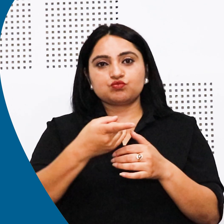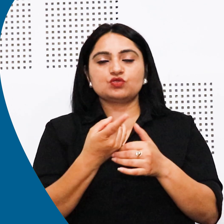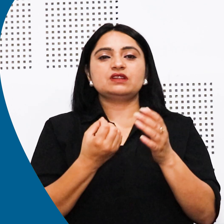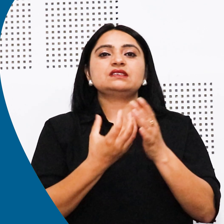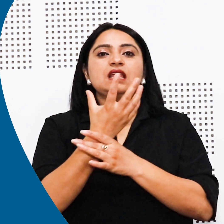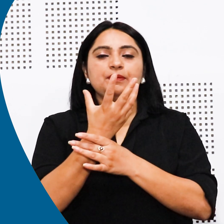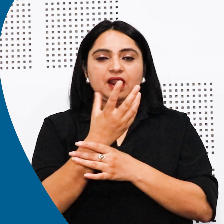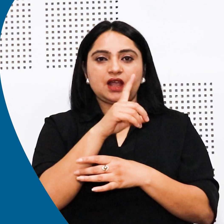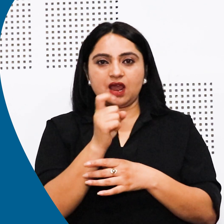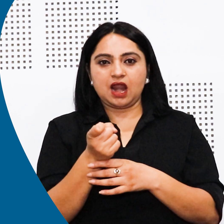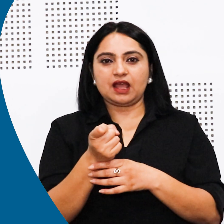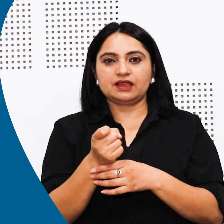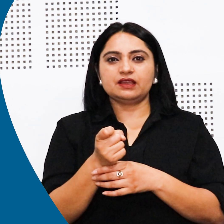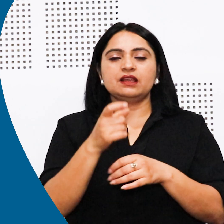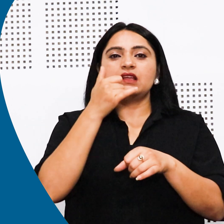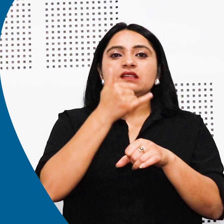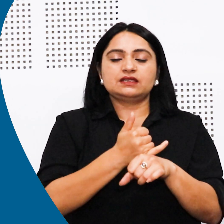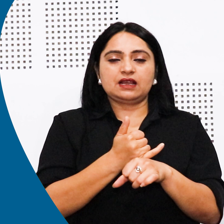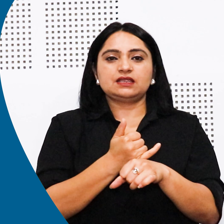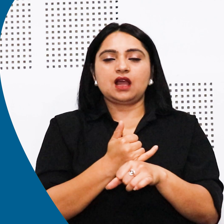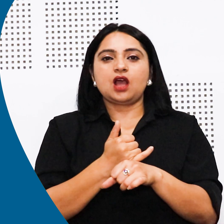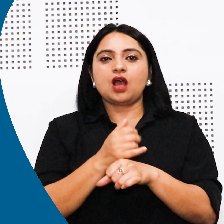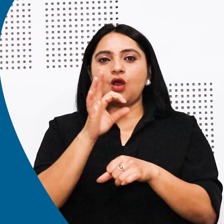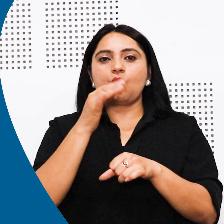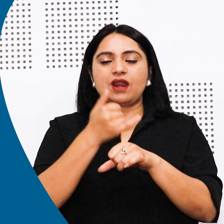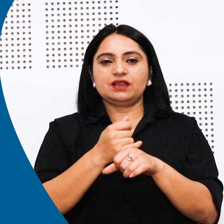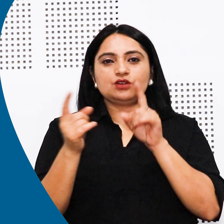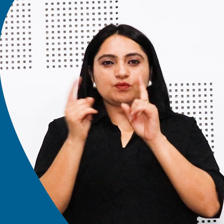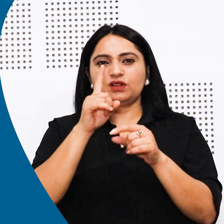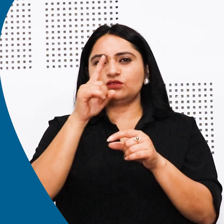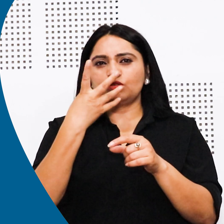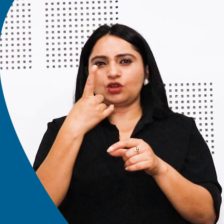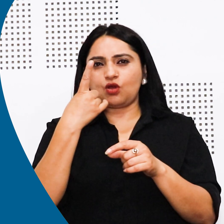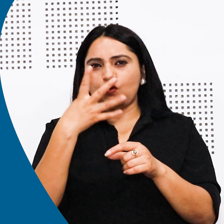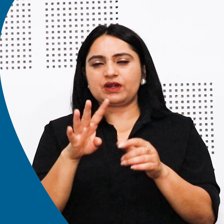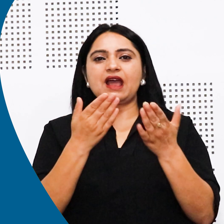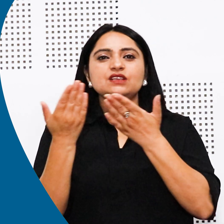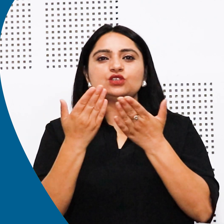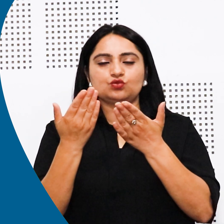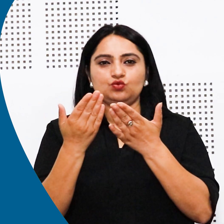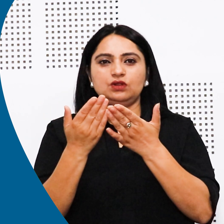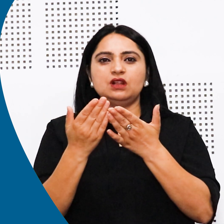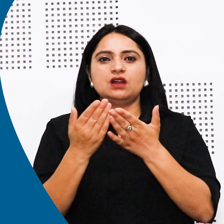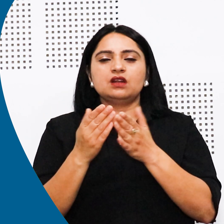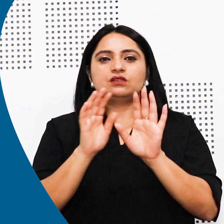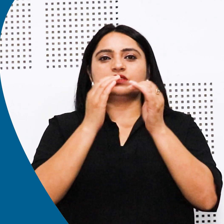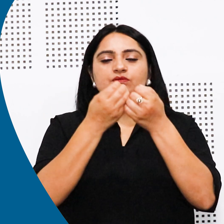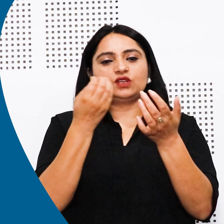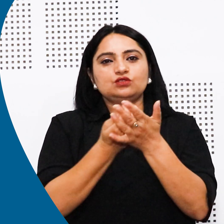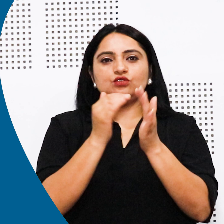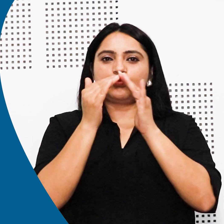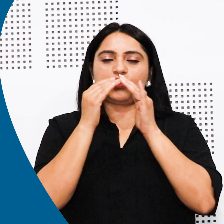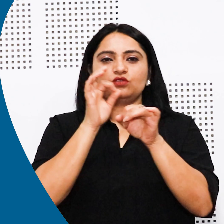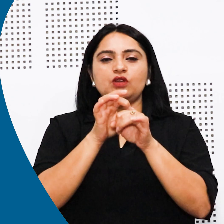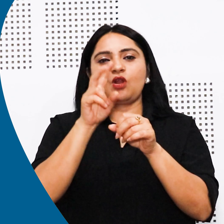तथा आश्रयका लागि स्याङ्जाको वालिङ नगरपालिकाले 14 वटै वडाका विद्यालय तथा सामुदायिक सङ्घ संस्थाको भवन तयारी